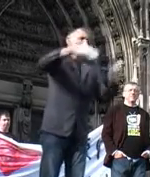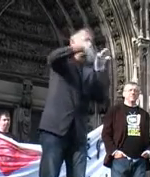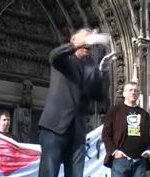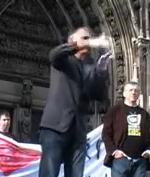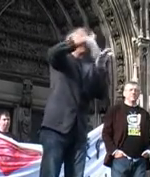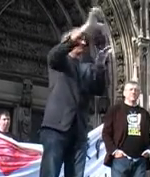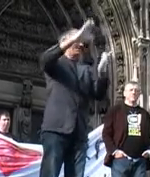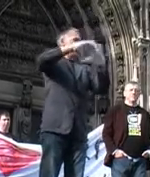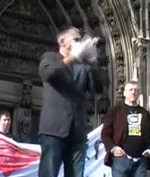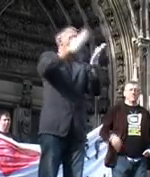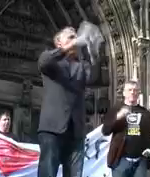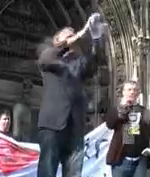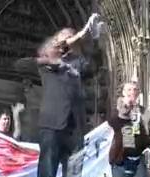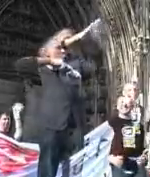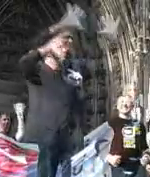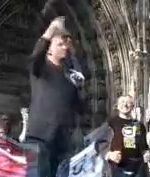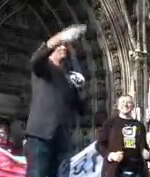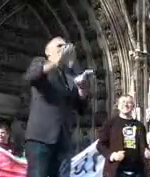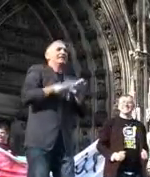nicht aufgeben und für unser Ziel kämpfen.